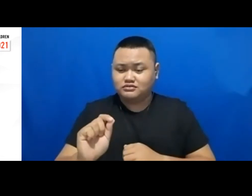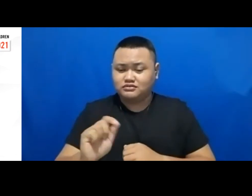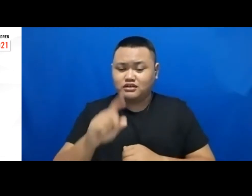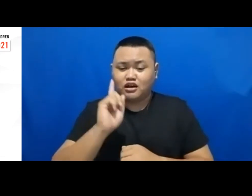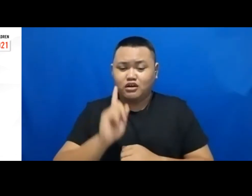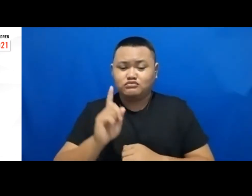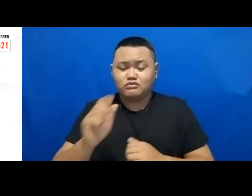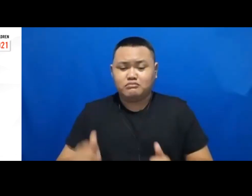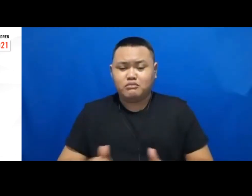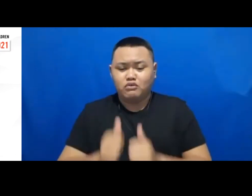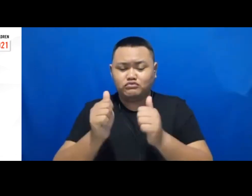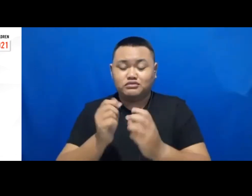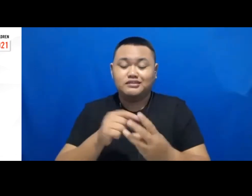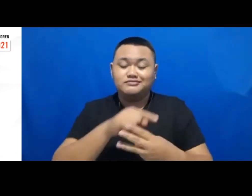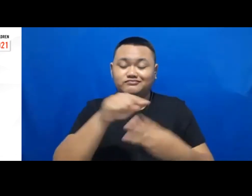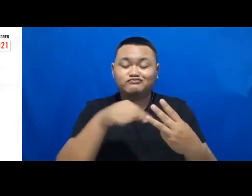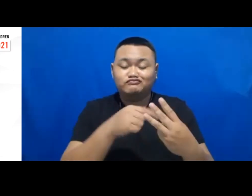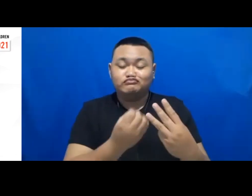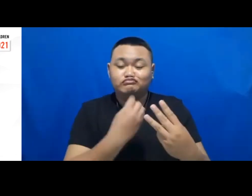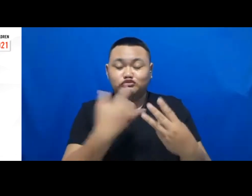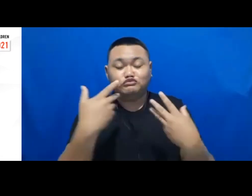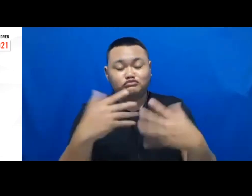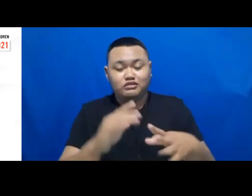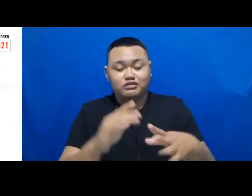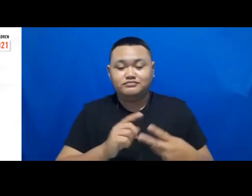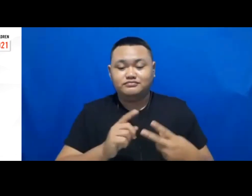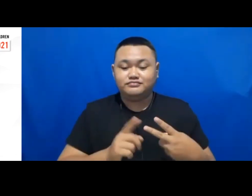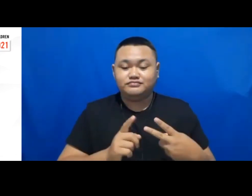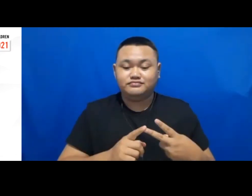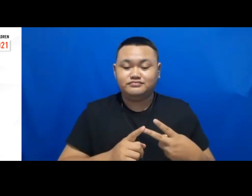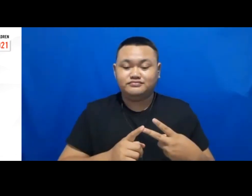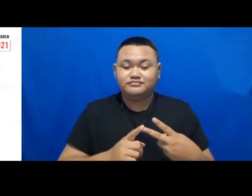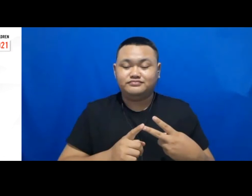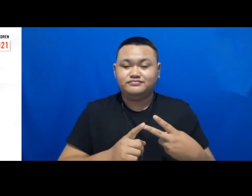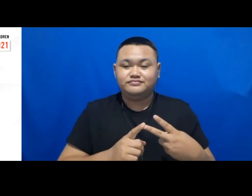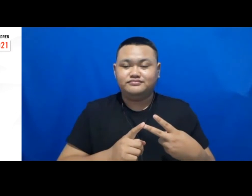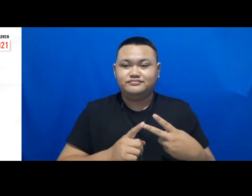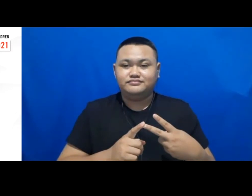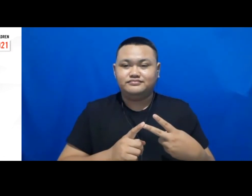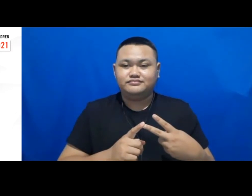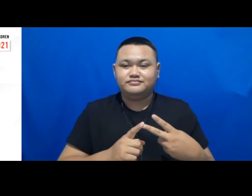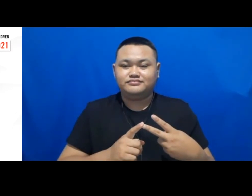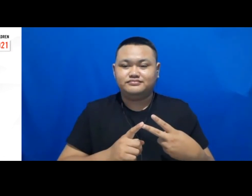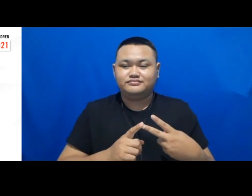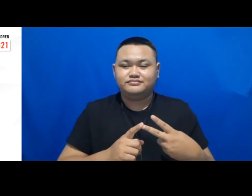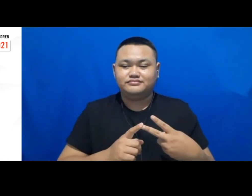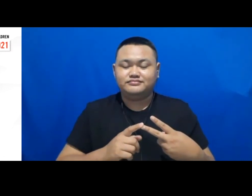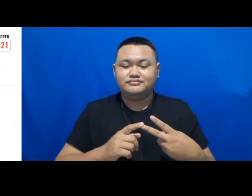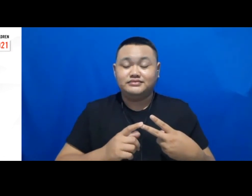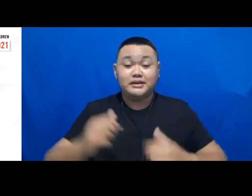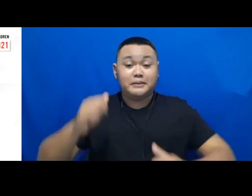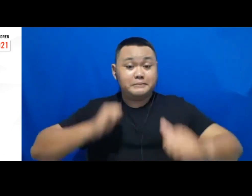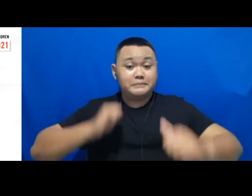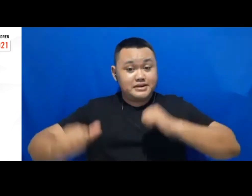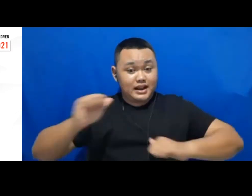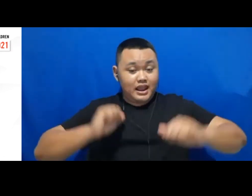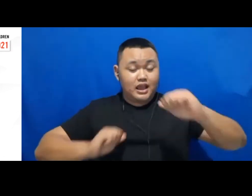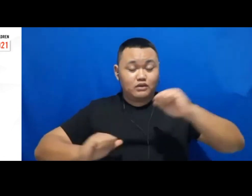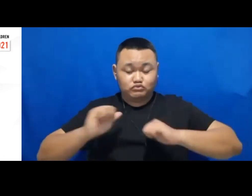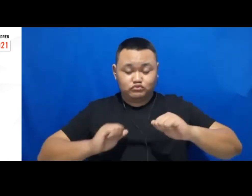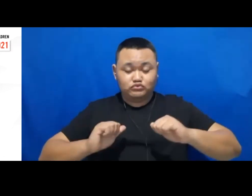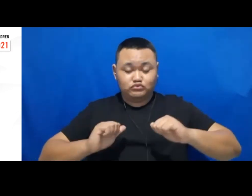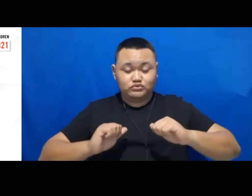datang ke SMP 2 Cianjur, ketua OSIS itu dijabat oleh laki-laki 4 tahun berturut-turut. 4 tahun berturut. Sebetulnya kita